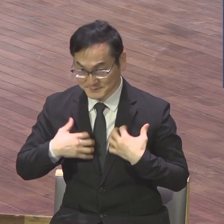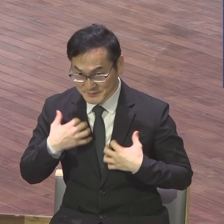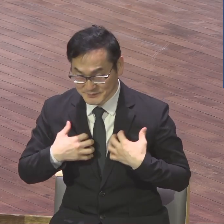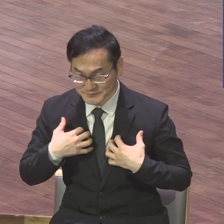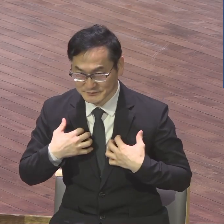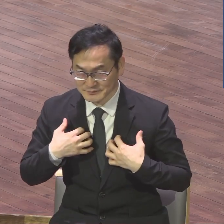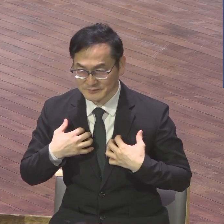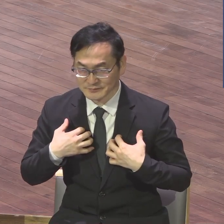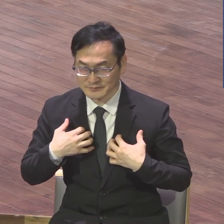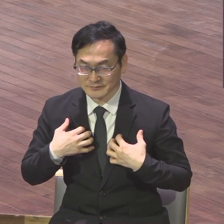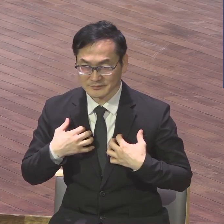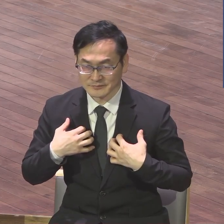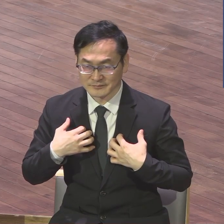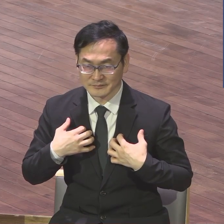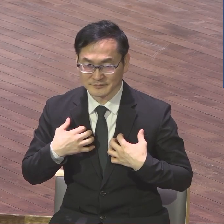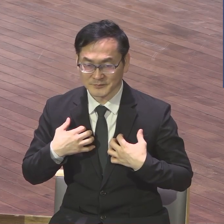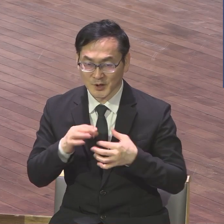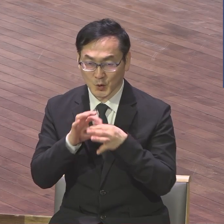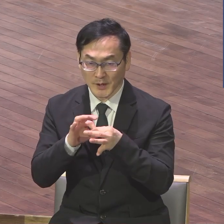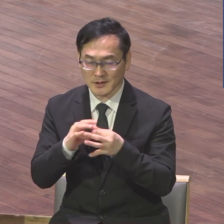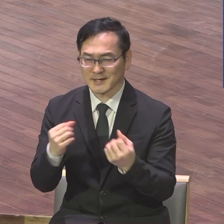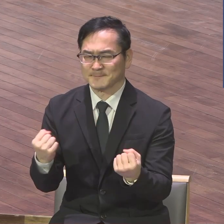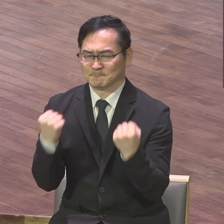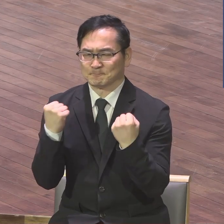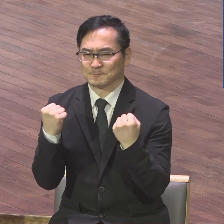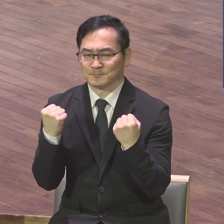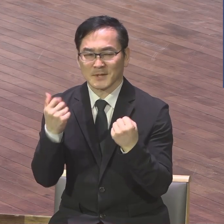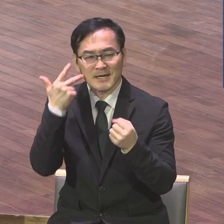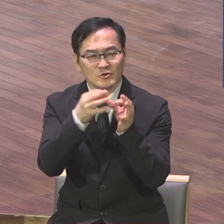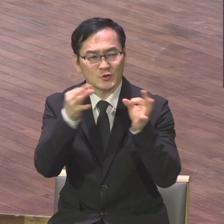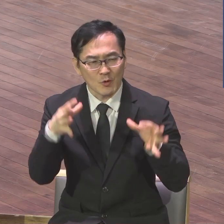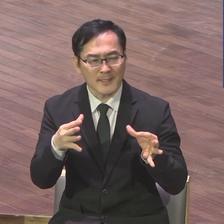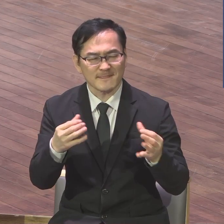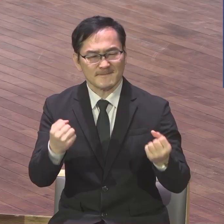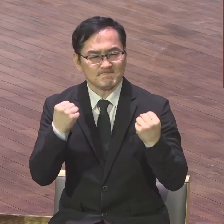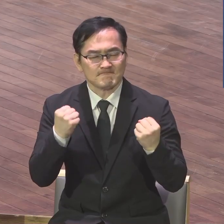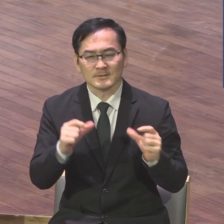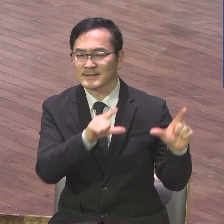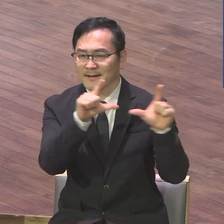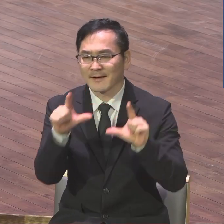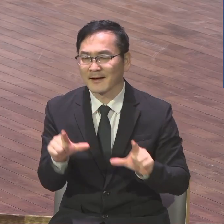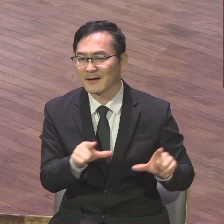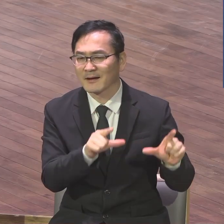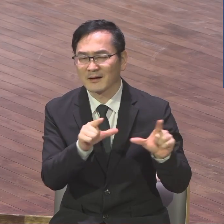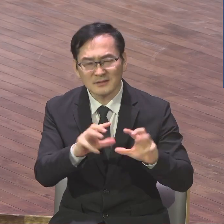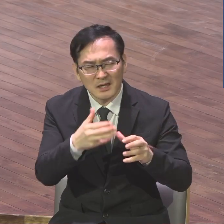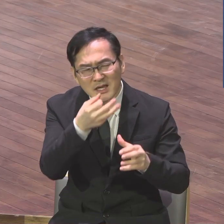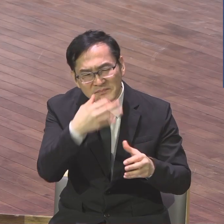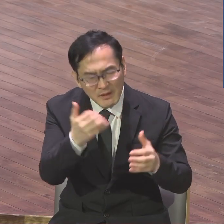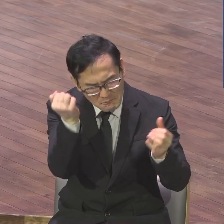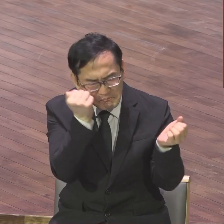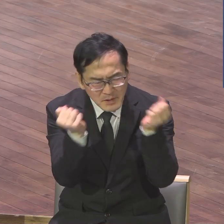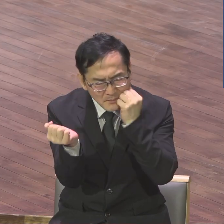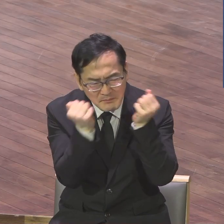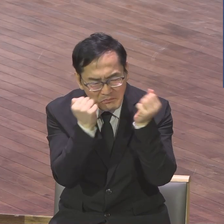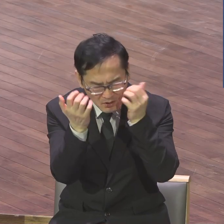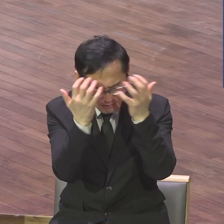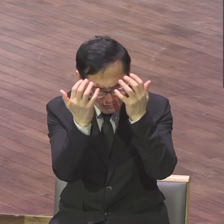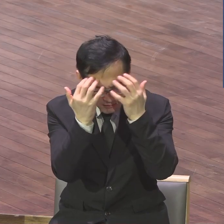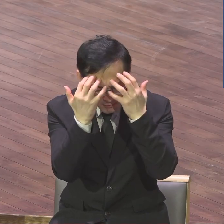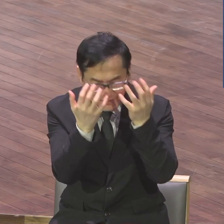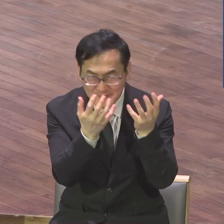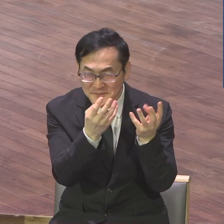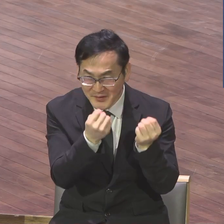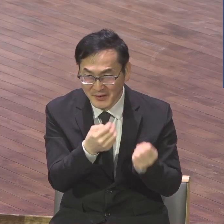맛보면서 새 힘을 얻어가지고 한 주간 살아가는 거예요. 세상 사는 게 얼마나 힘듭니까? 얼마나